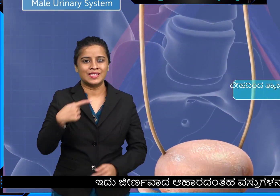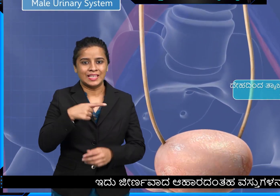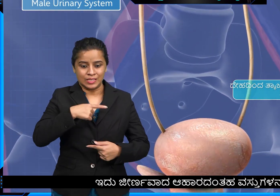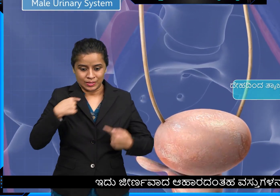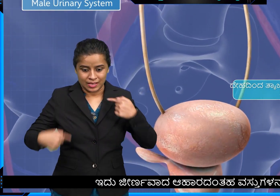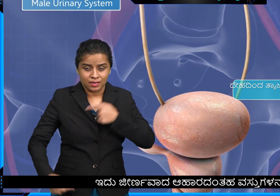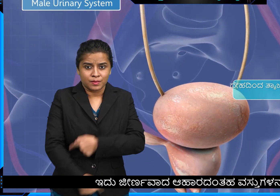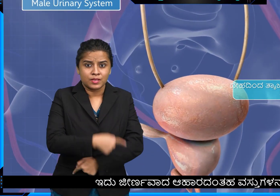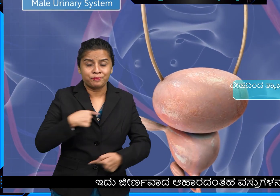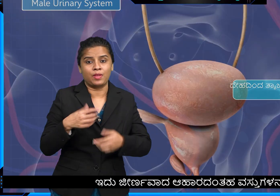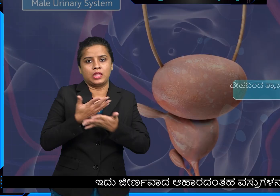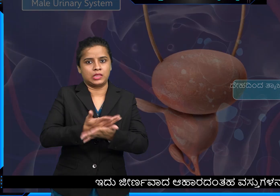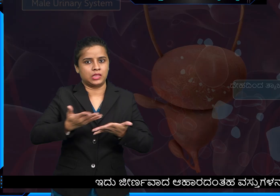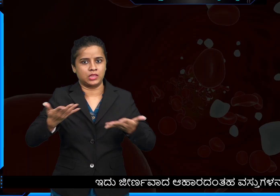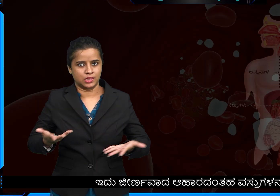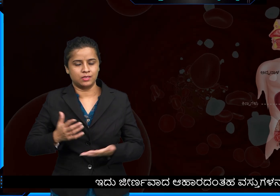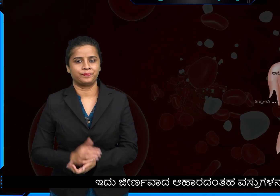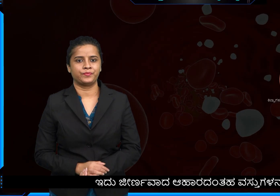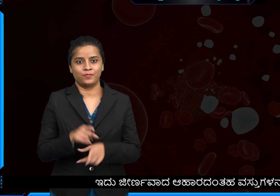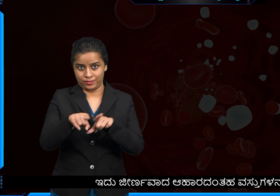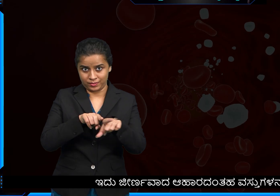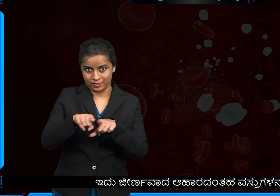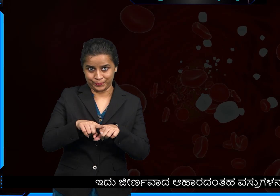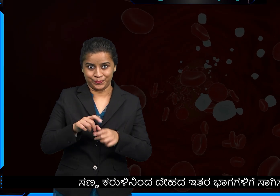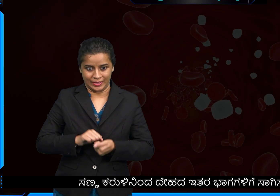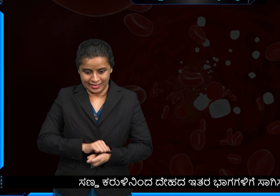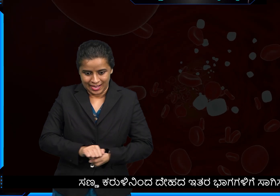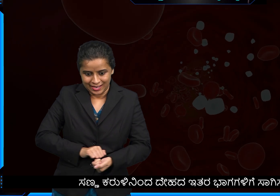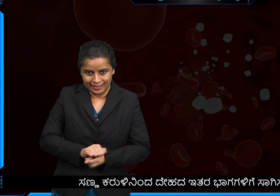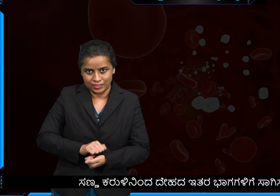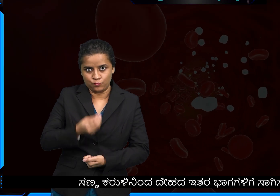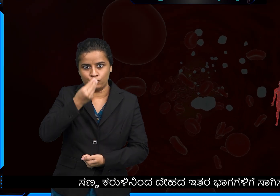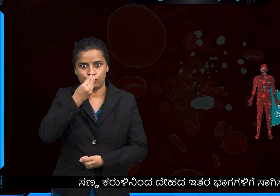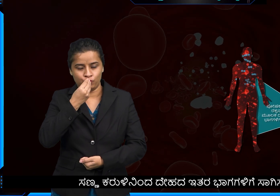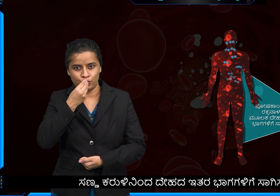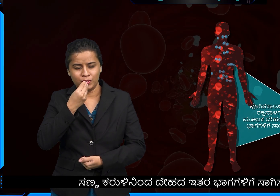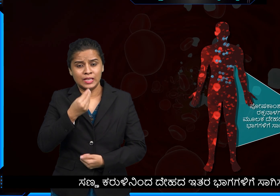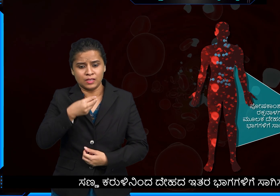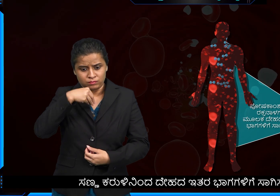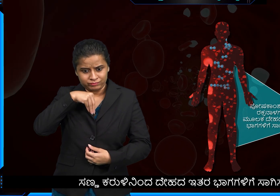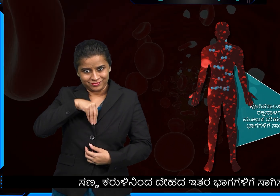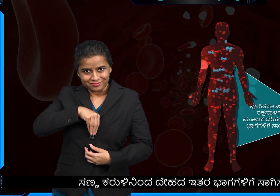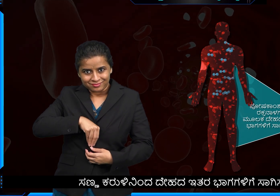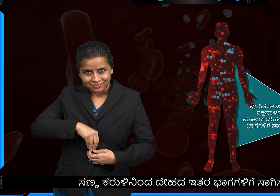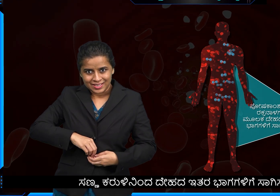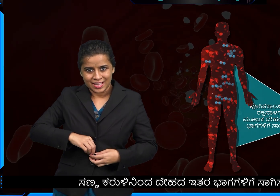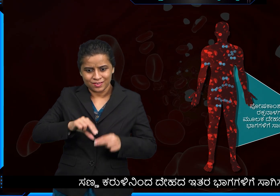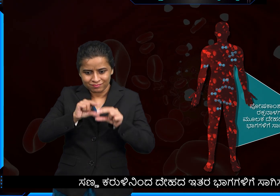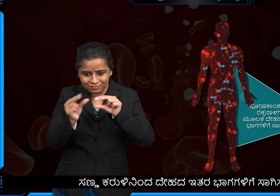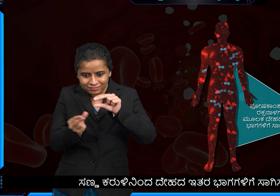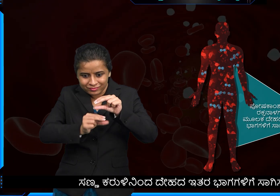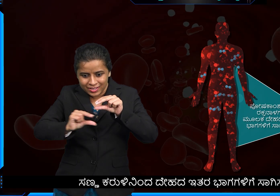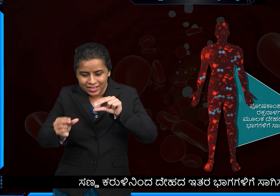ಜೀರ್ಣವಾದ ಆಹಾರದಂತಹ ವಸ್ತುಗಳನ್ನು ಸಣ್ಣ ಕರುಳಿನಿಂದ ದೇಹದ ಇತರ